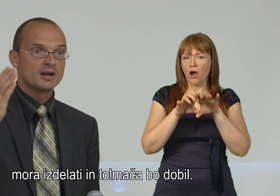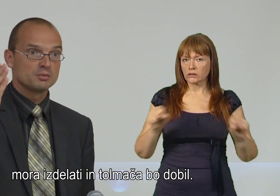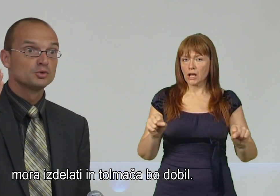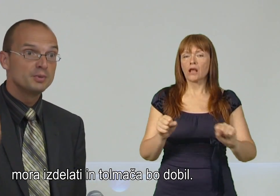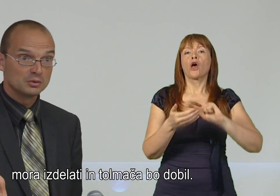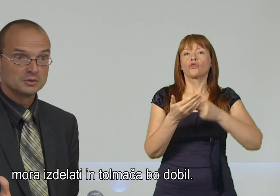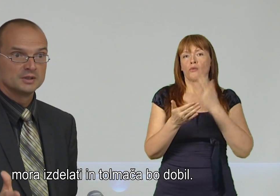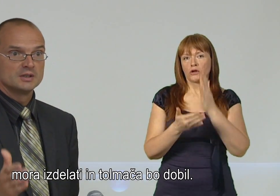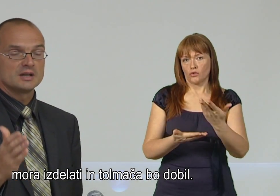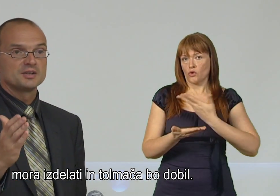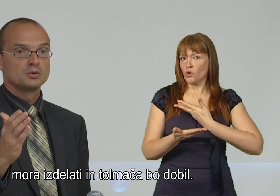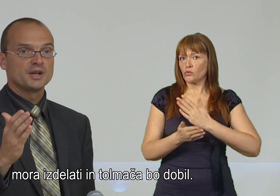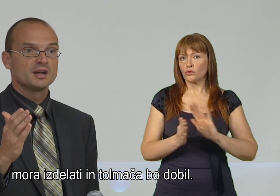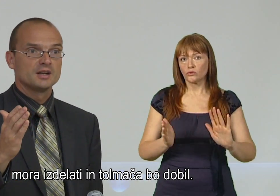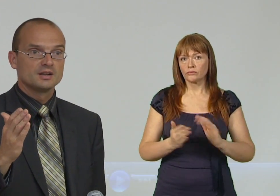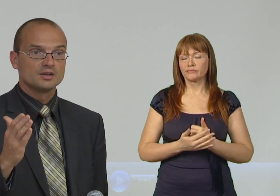in tolmače bo dobil.